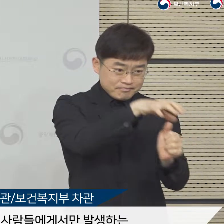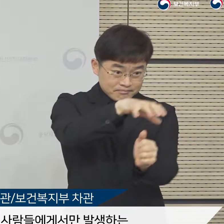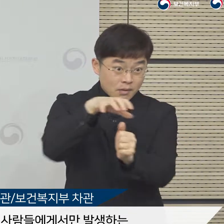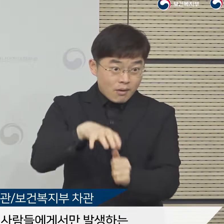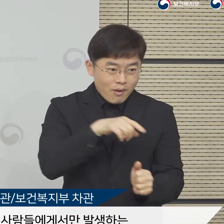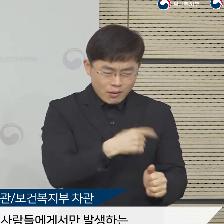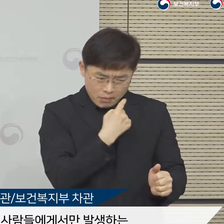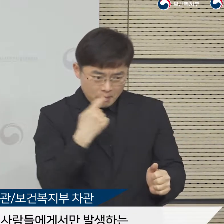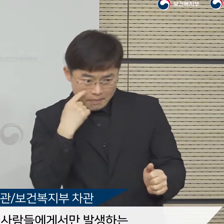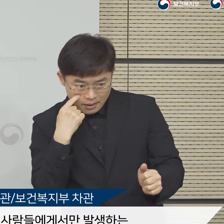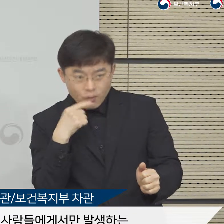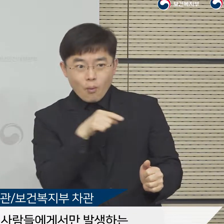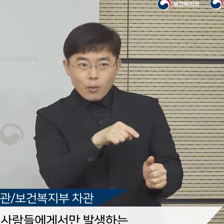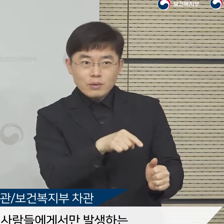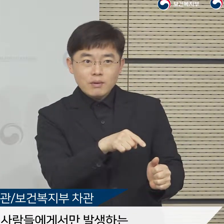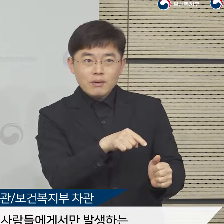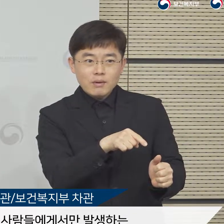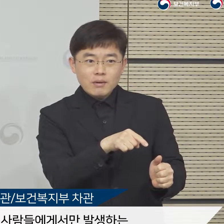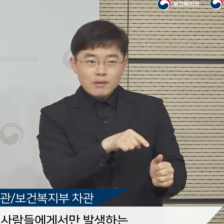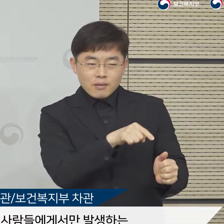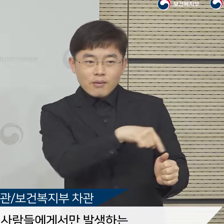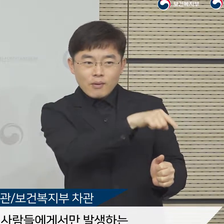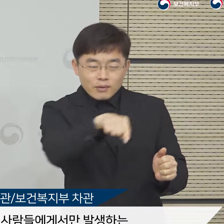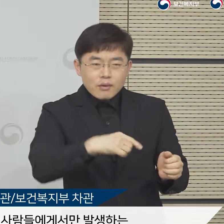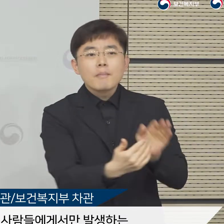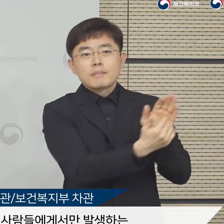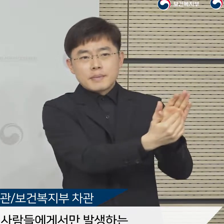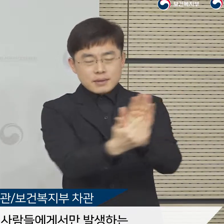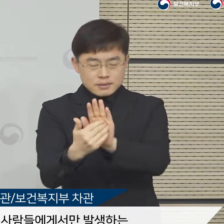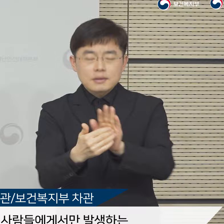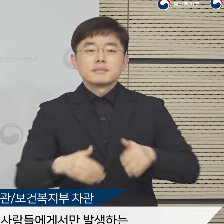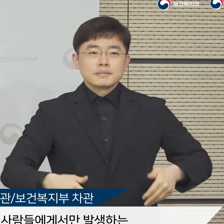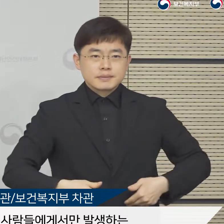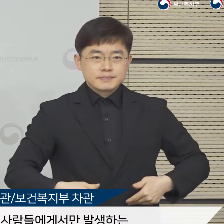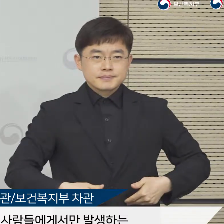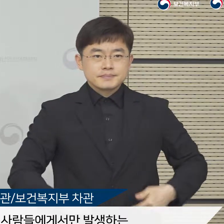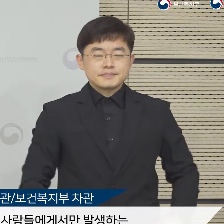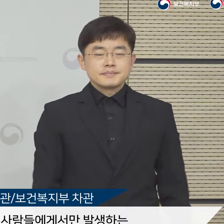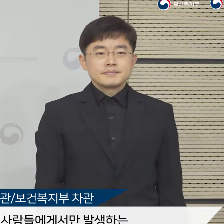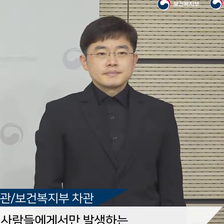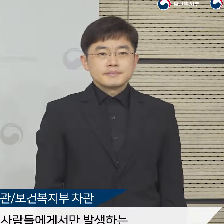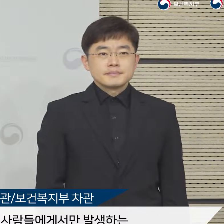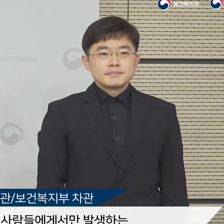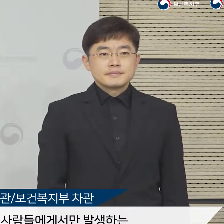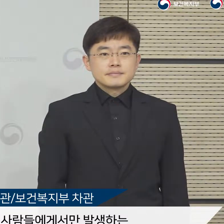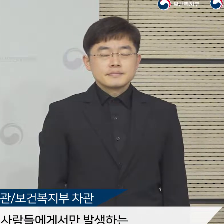발생하는 방역망의 통제력을 확보하는 것이 궁극적인 목표입니다.